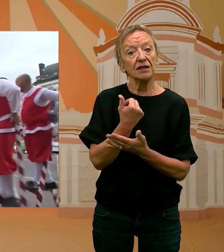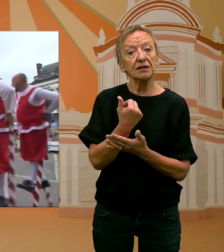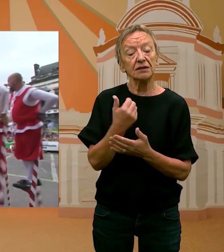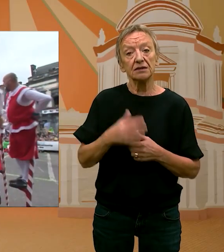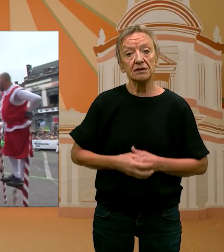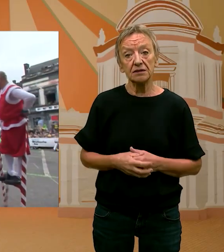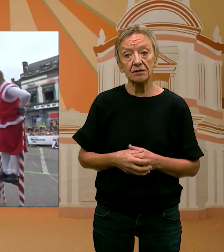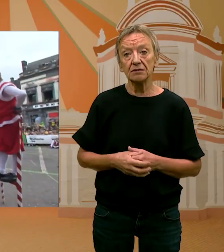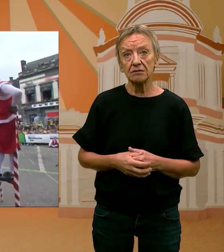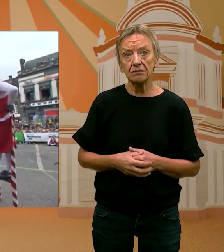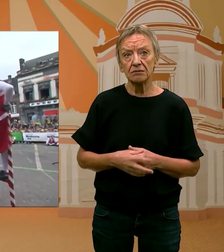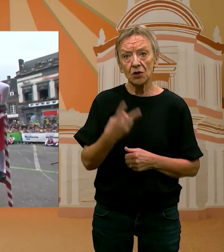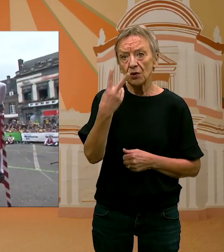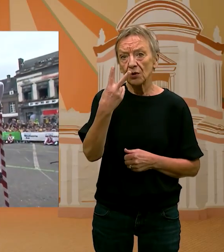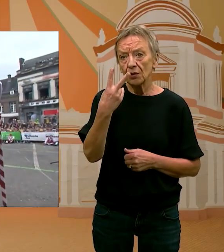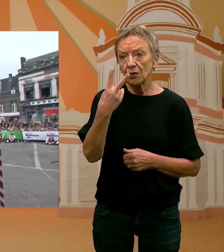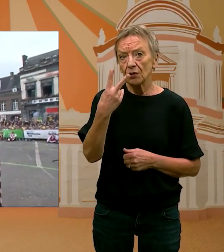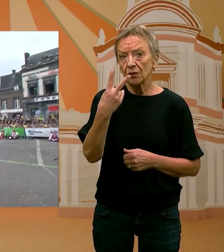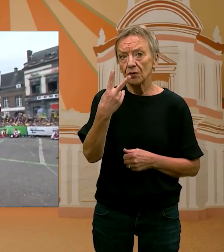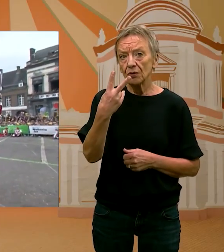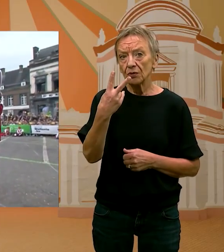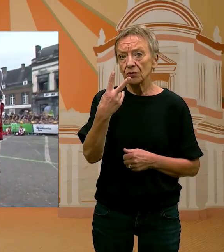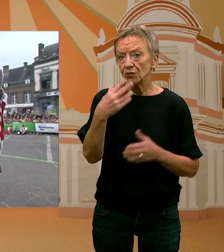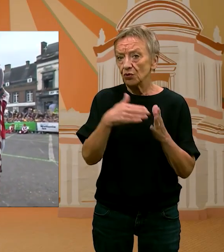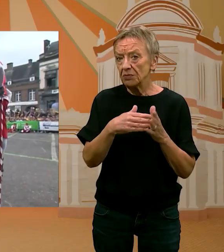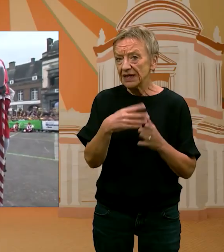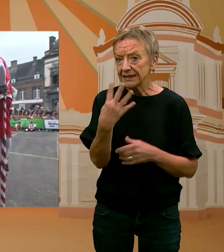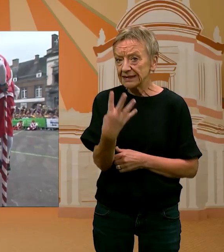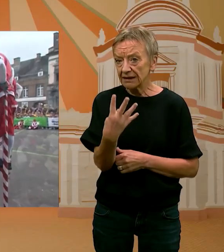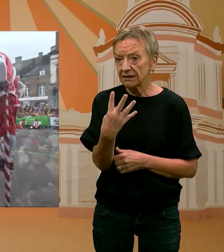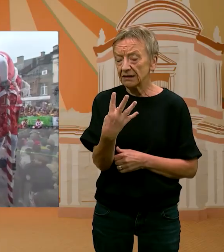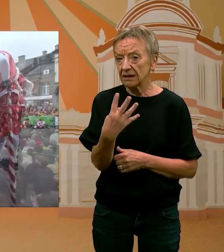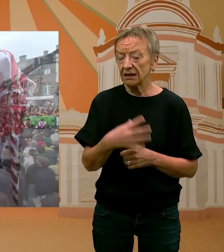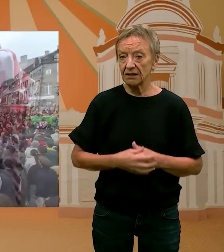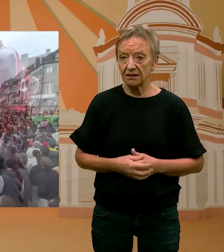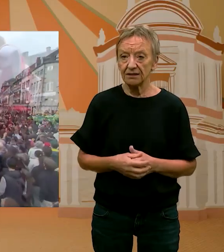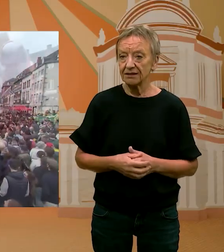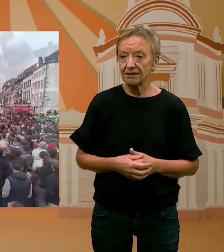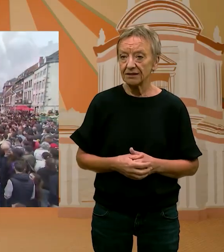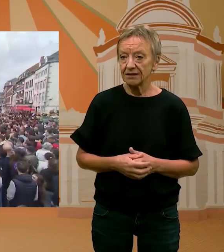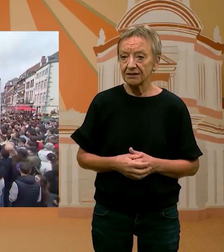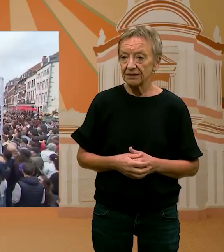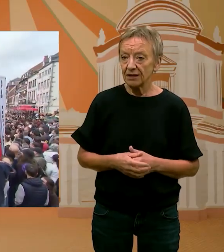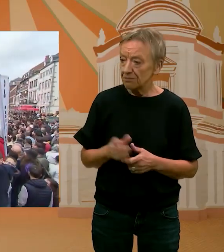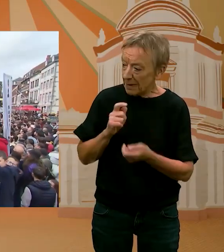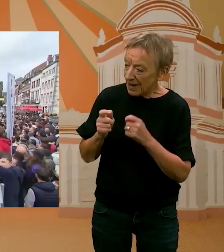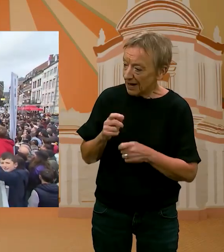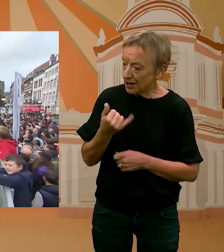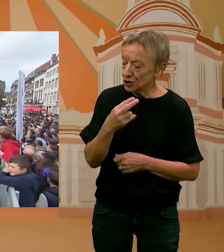même 2 en 2004. Justin, je suis avec Justin qui vient de tomber. Qu'est-ce qui s'est passé? On soupçonne une